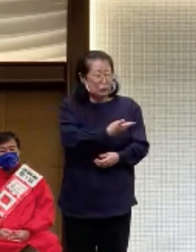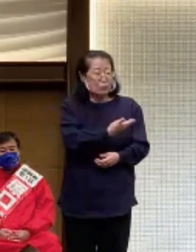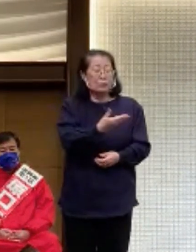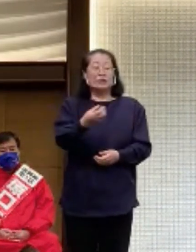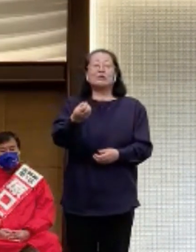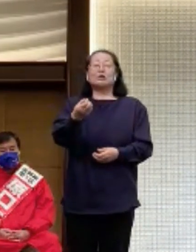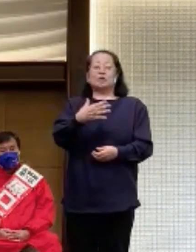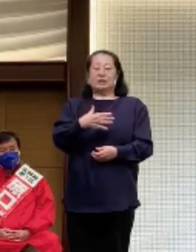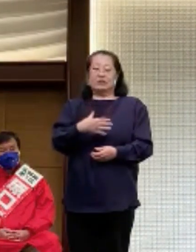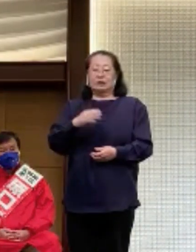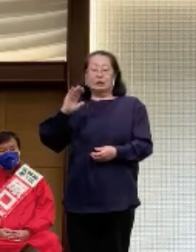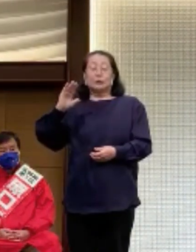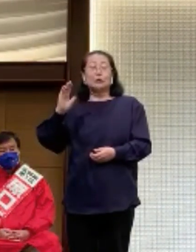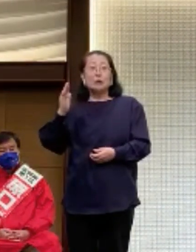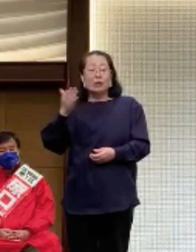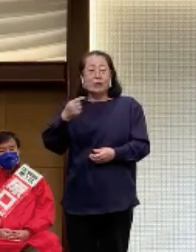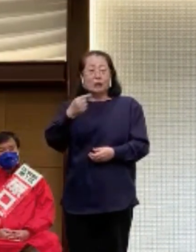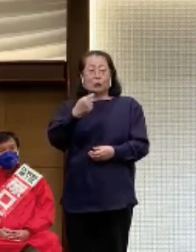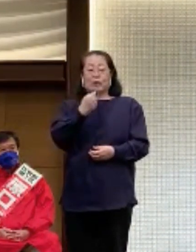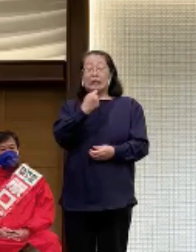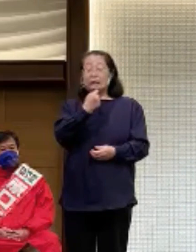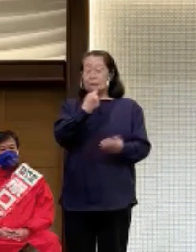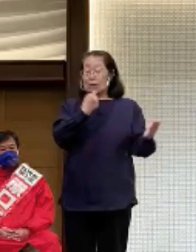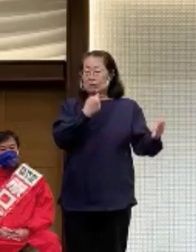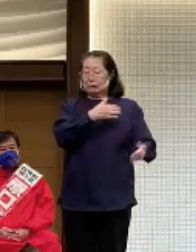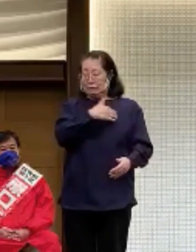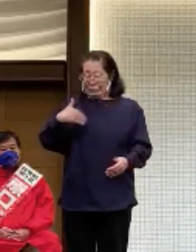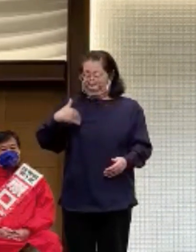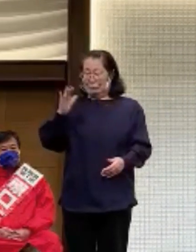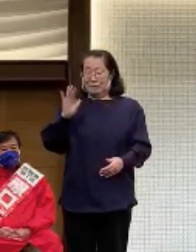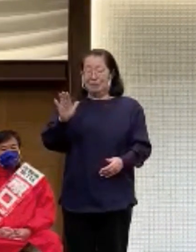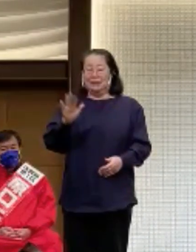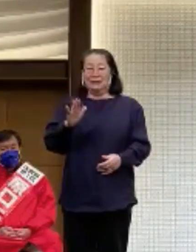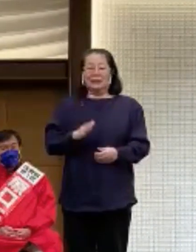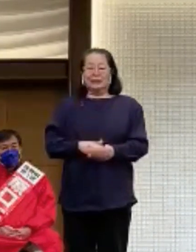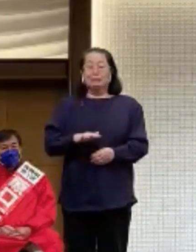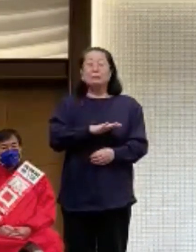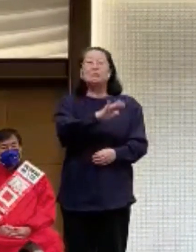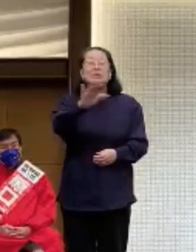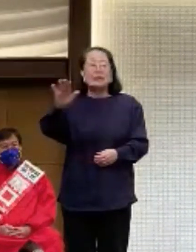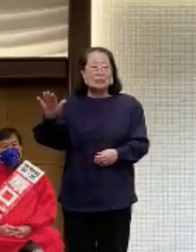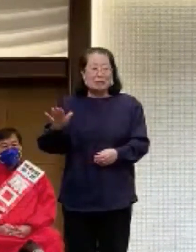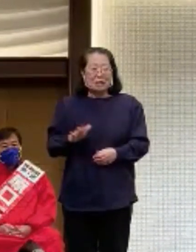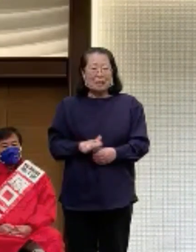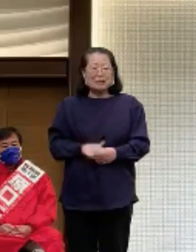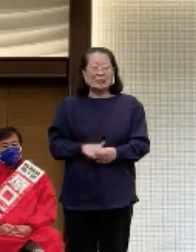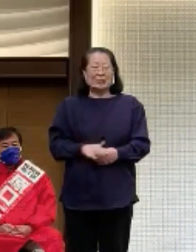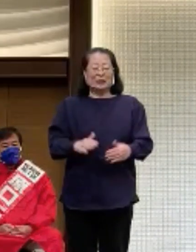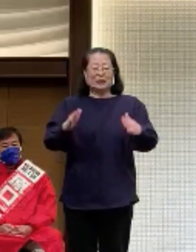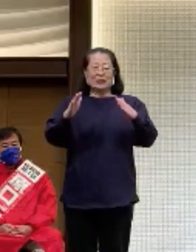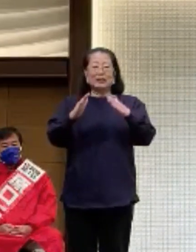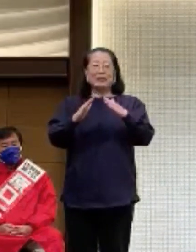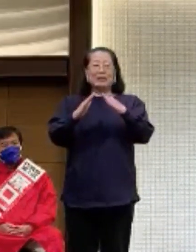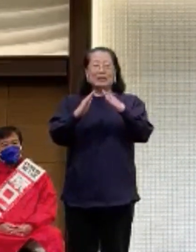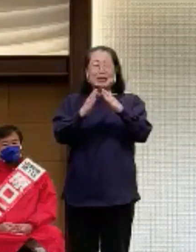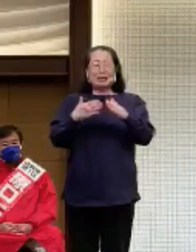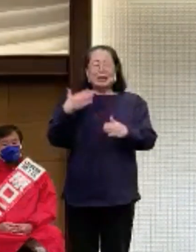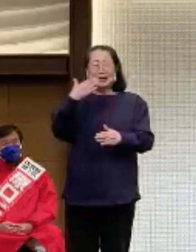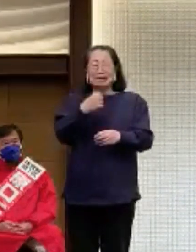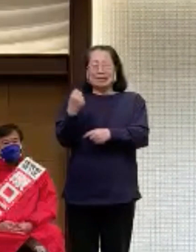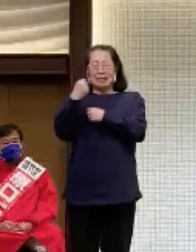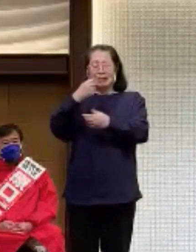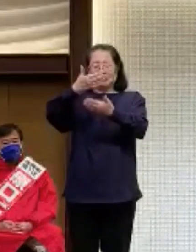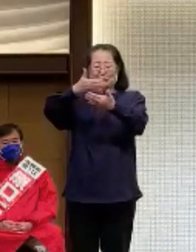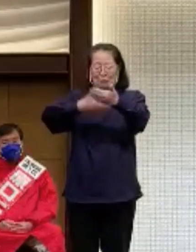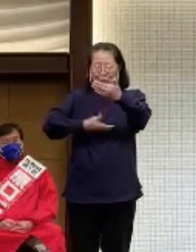。ところが私は大丈夫です。皆さん家で体力を温